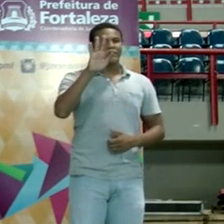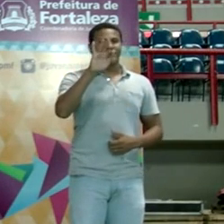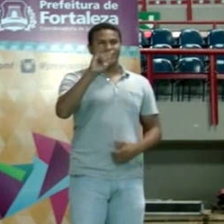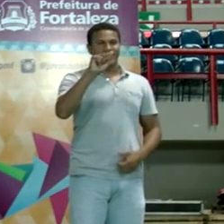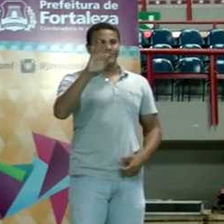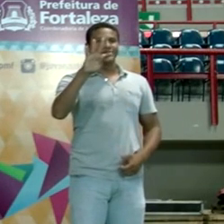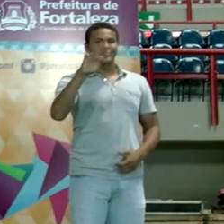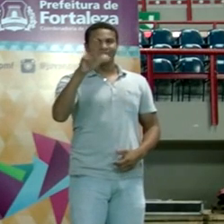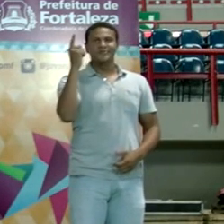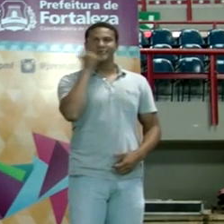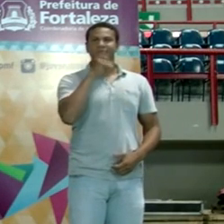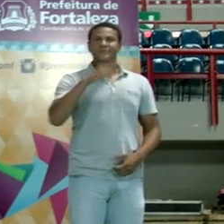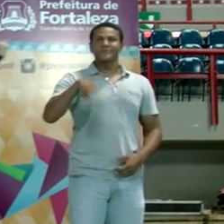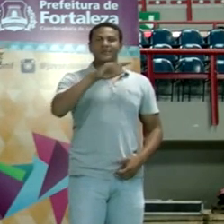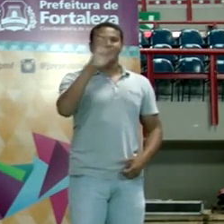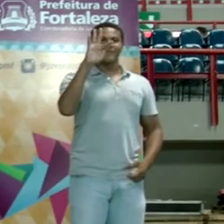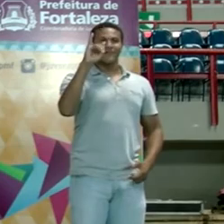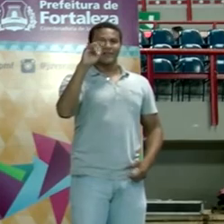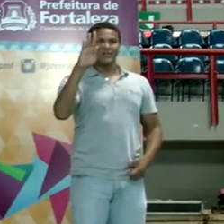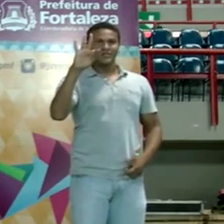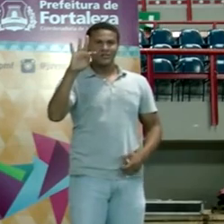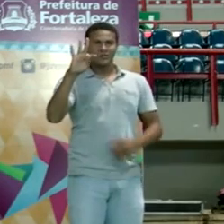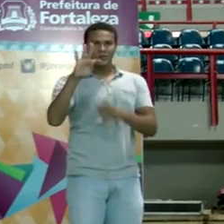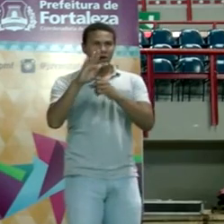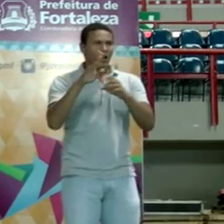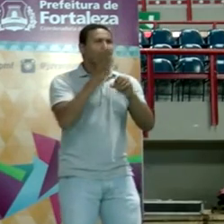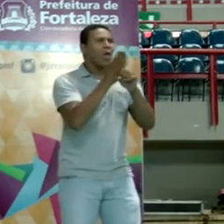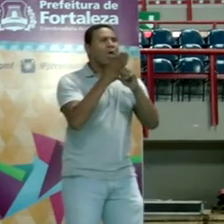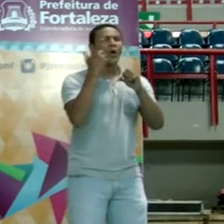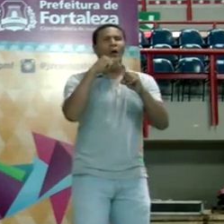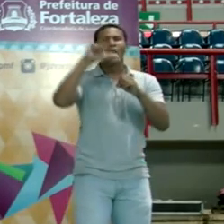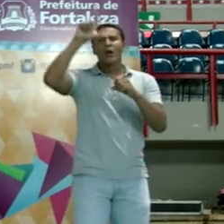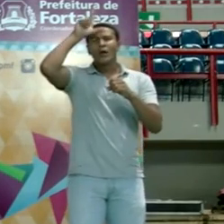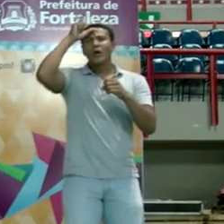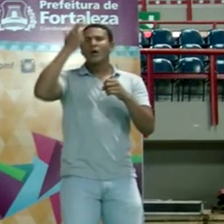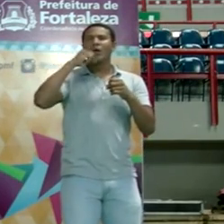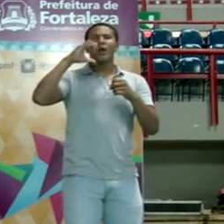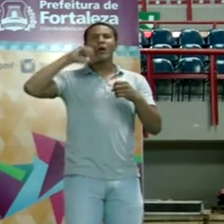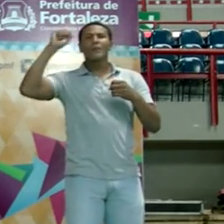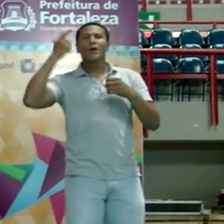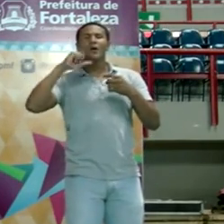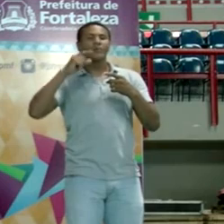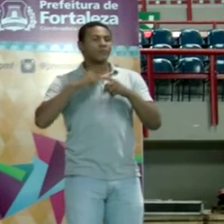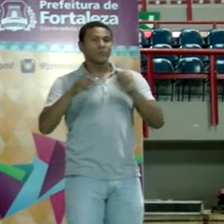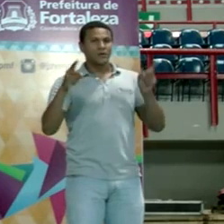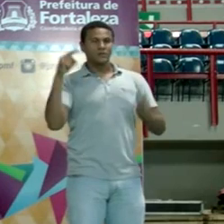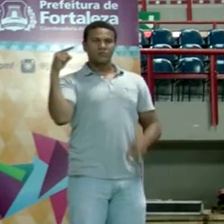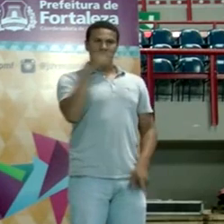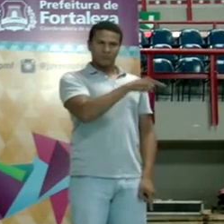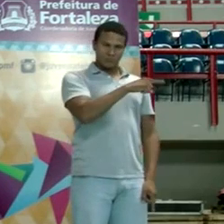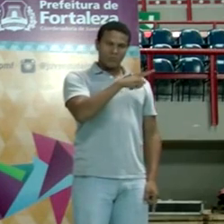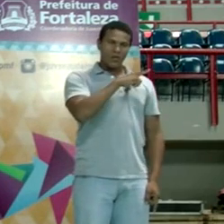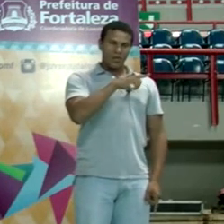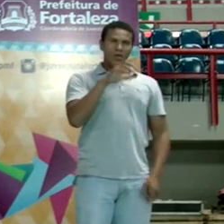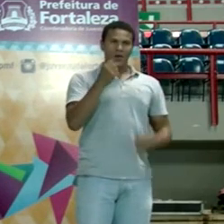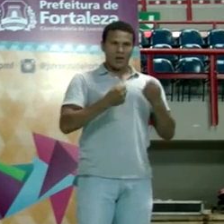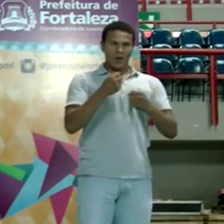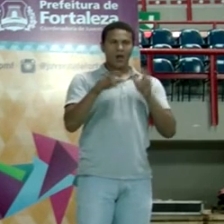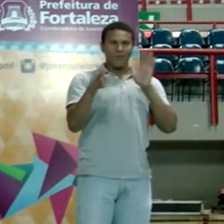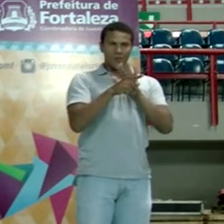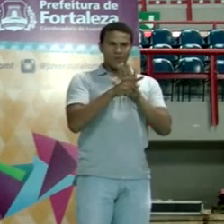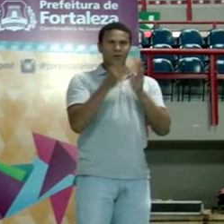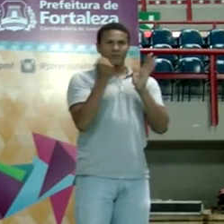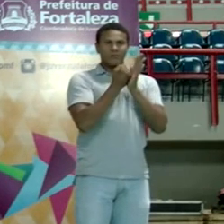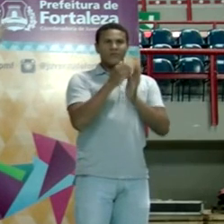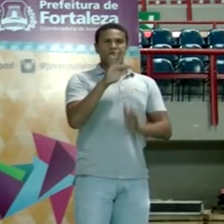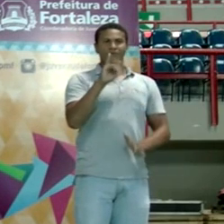Fiat. Você não lembra quem ganhou o Big Brother, você não lembra quem foi o líder, você não lembra quem é o anjo, mas você lembra que o carro foi Fiat. Aí vai